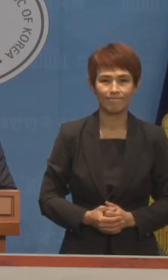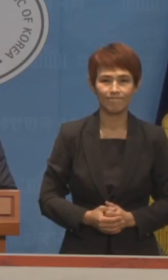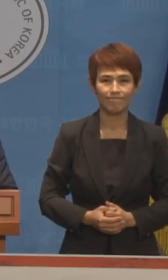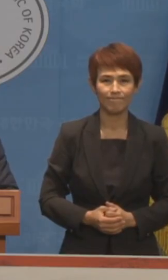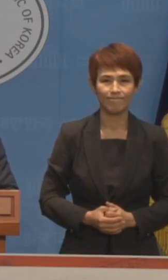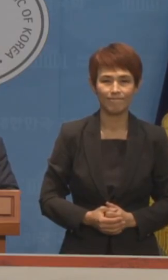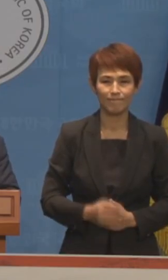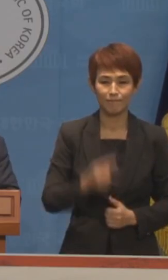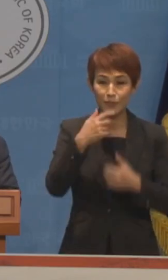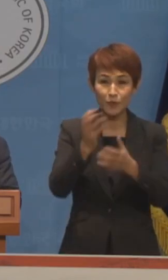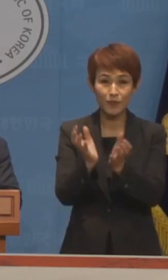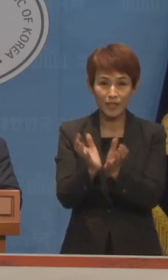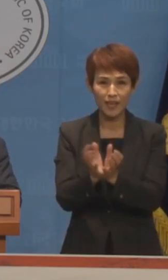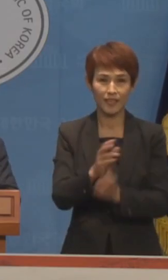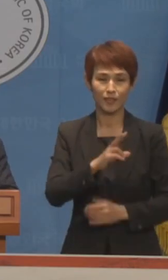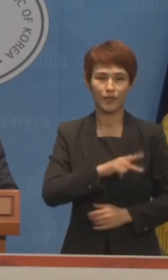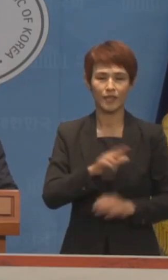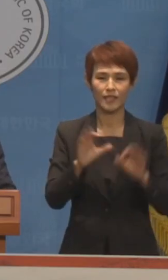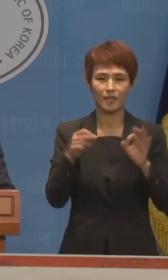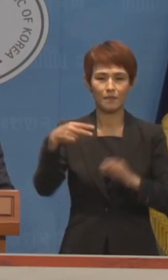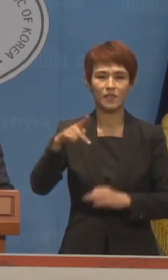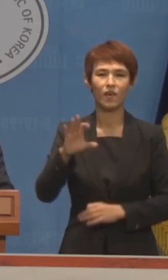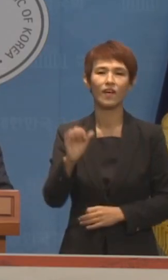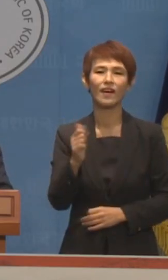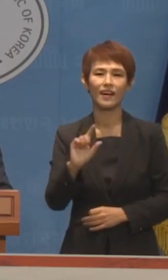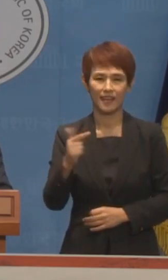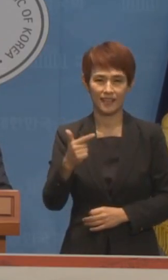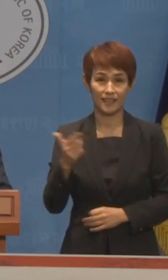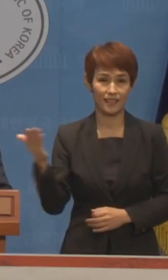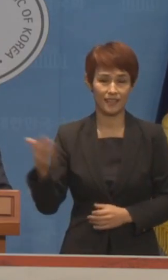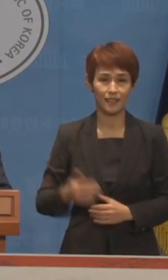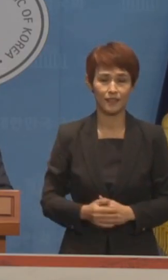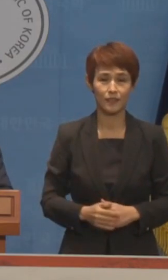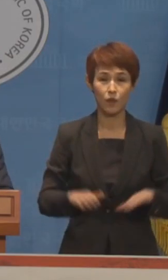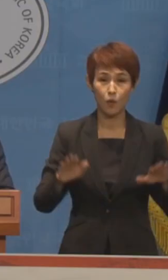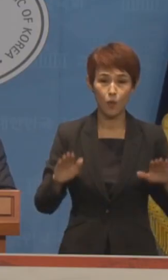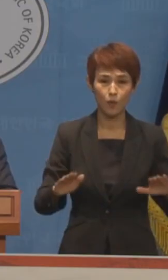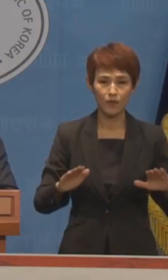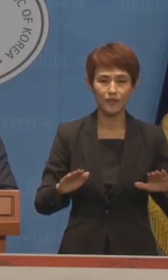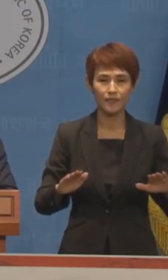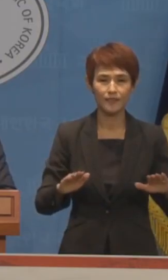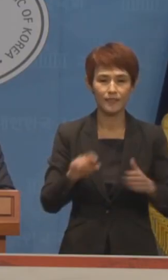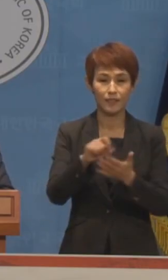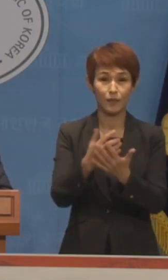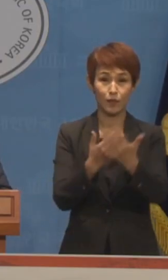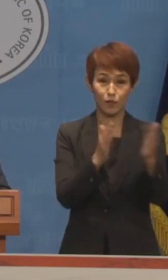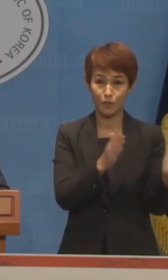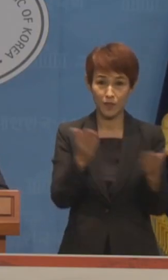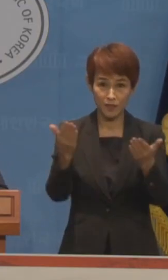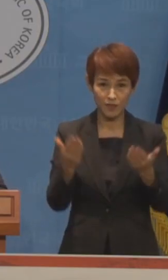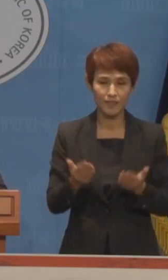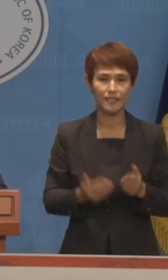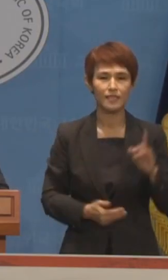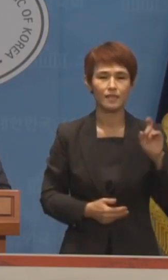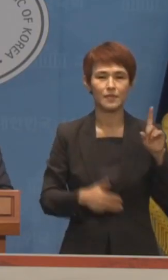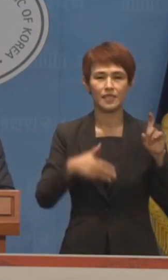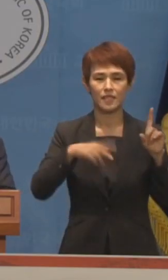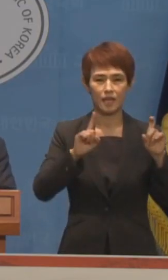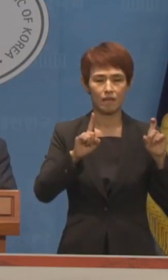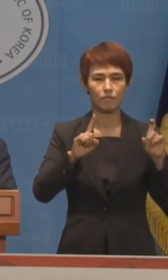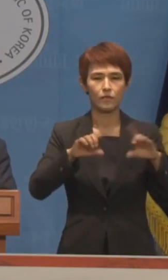네, 더불어민주당의 김성환입니다. 이 기자회견을 준비해 주신 11차 전력수급 기본계획